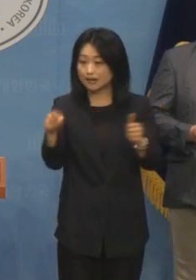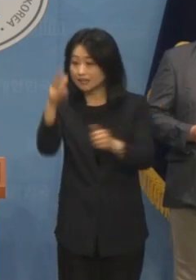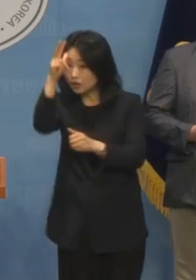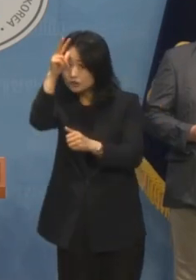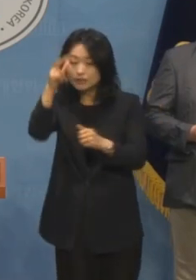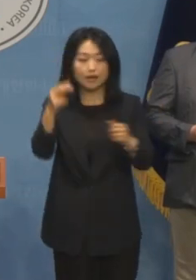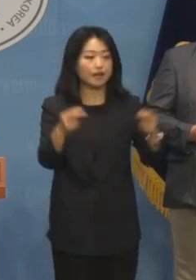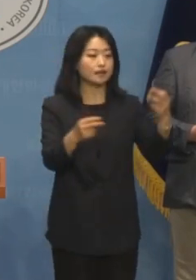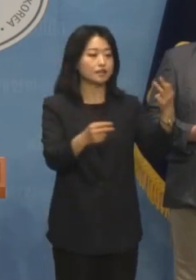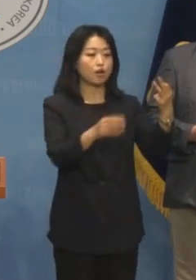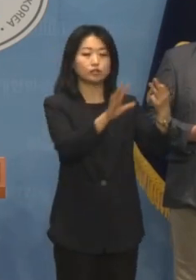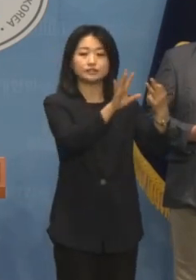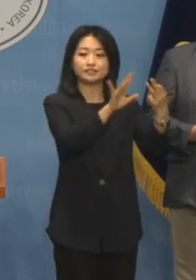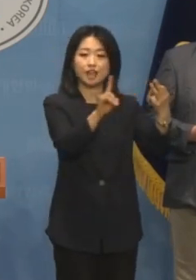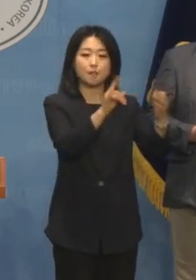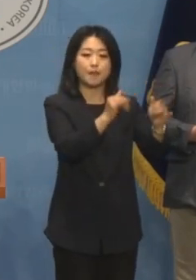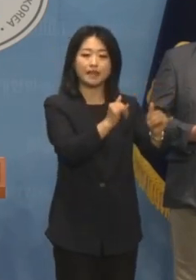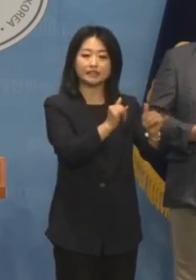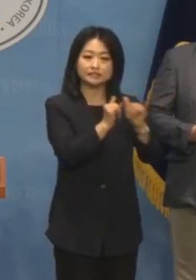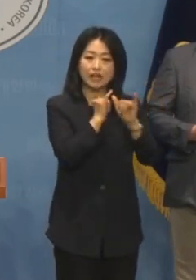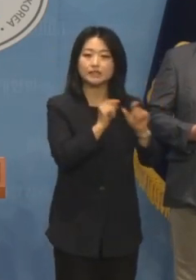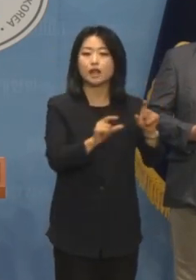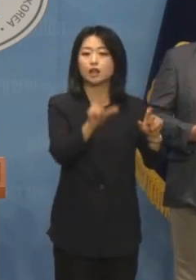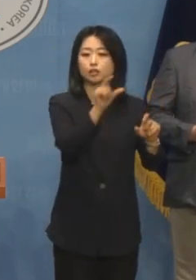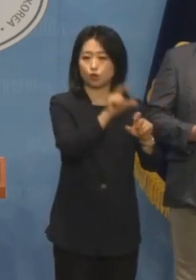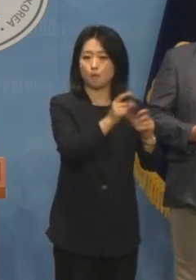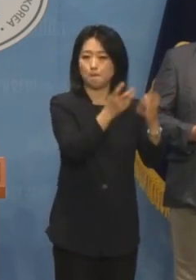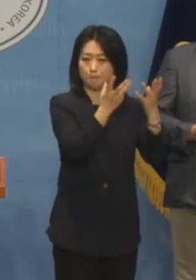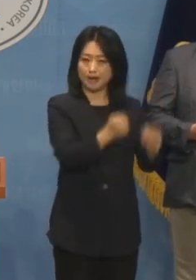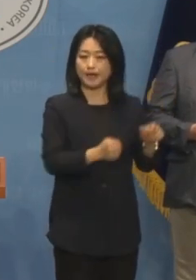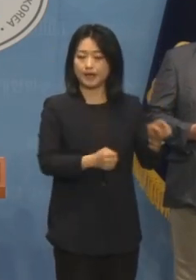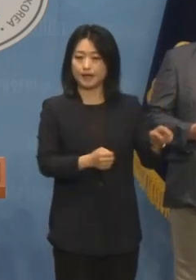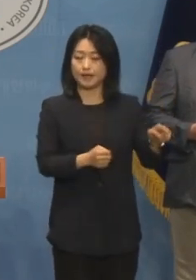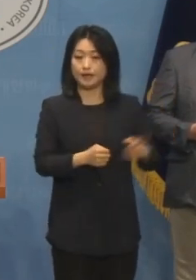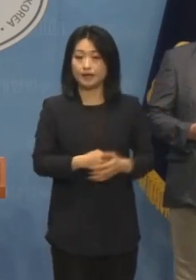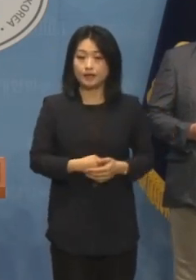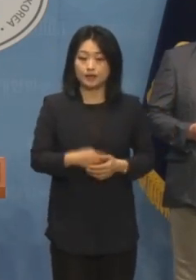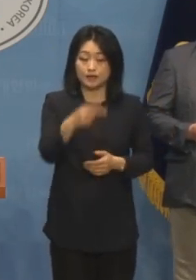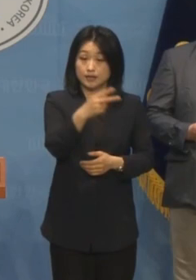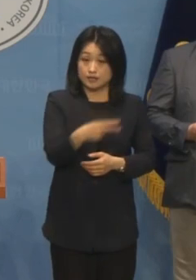이상 높게 분포하고 있습니다. 자살자 수가 가장 많았던